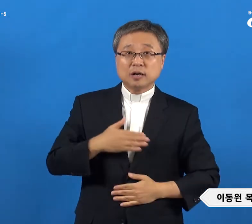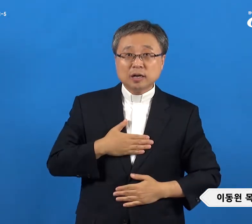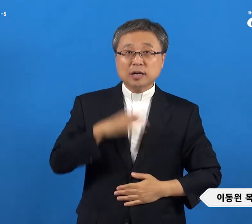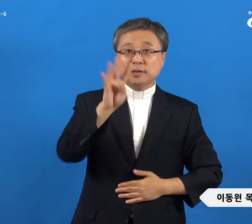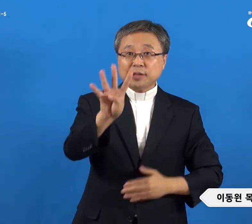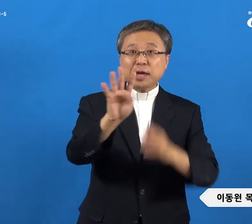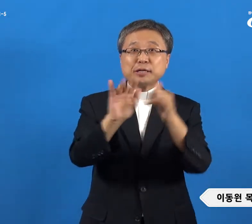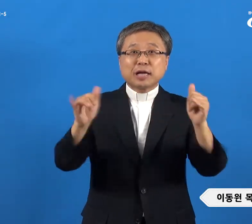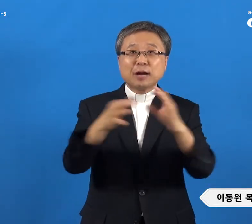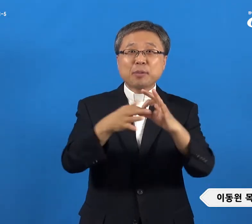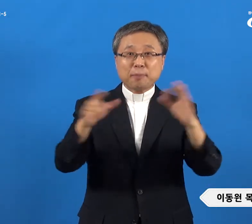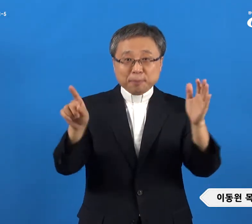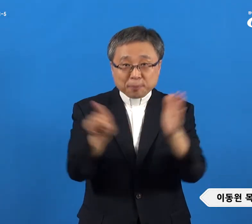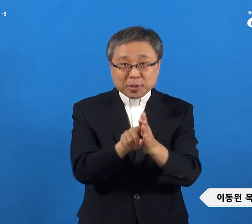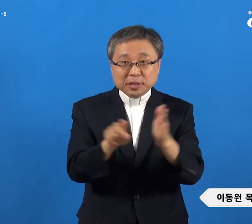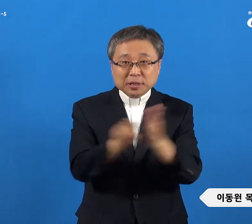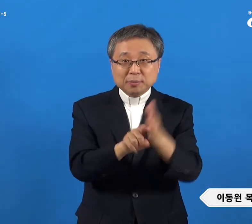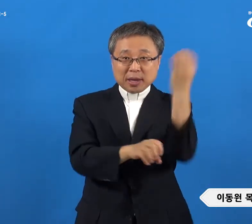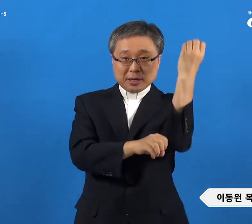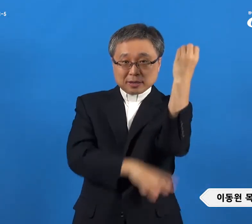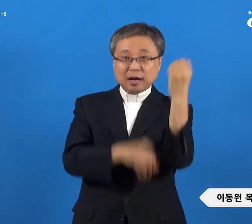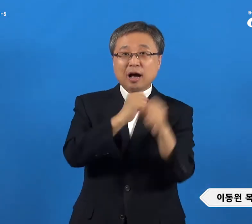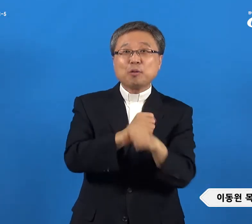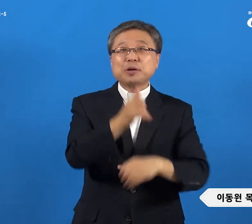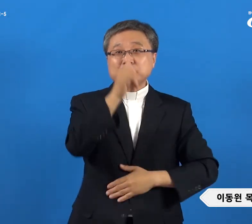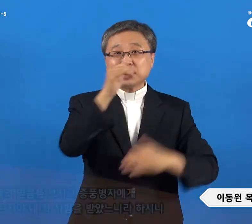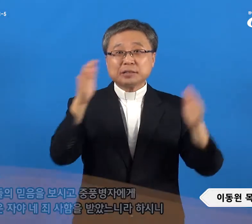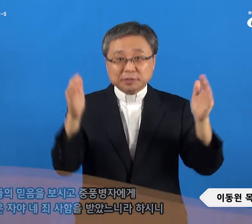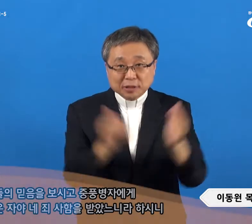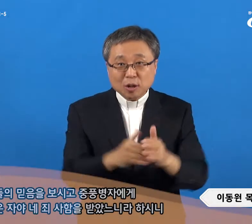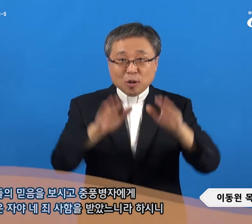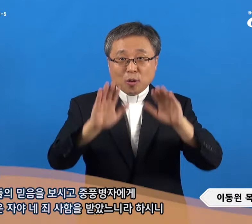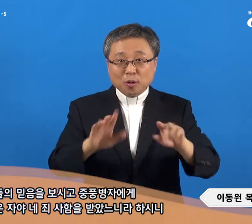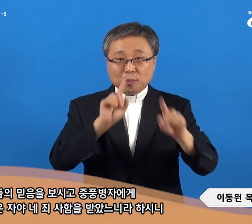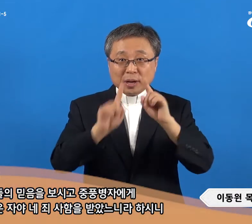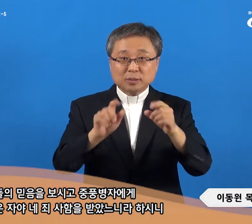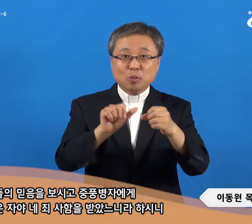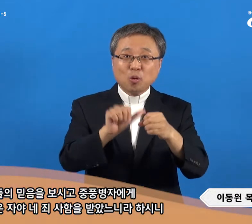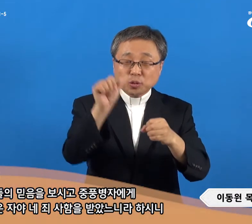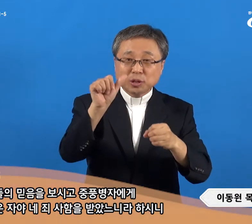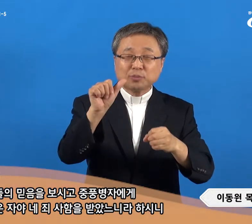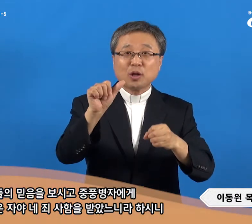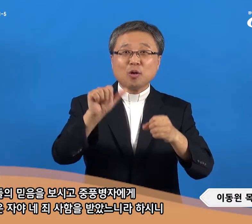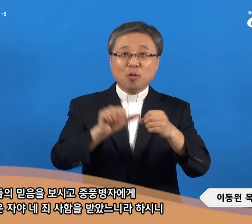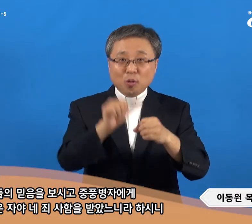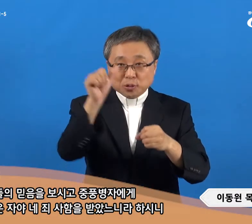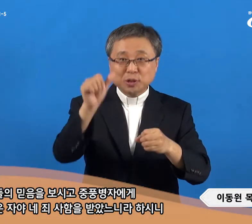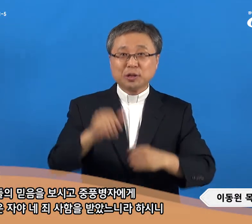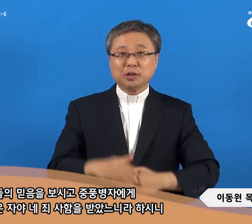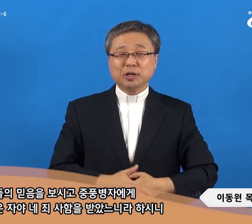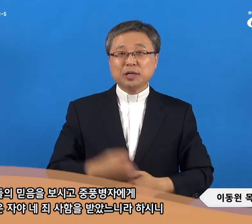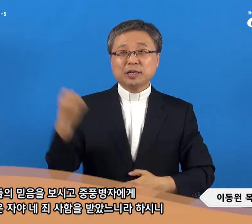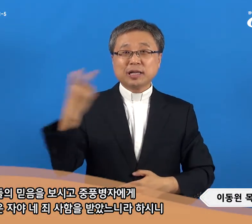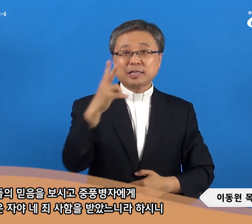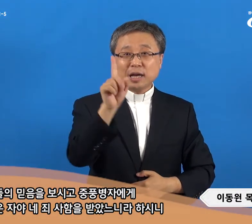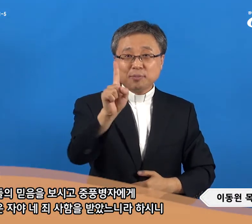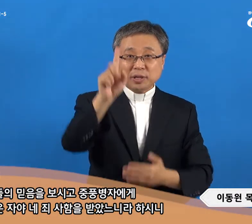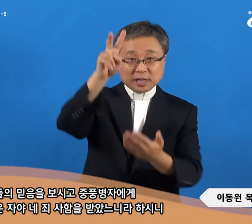네 사람의 믿음에 근거하고 있었다는 것입니다. 본문의 5절이죠. 자, 5절을 다시 한번 읽겠습니다. 5절 다